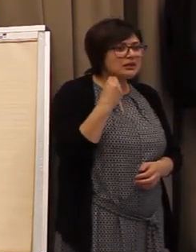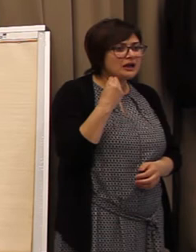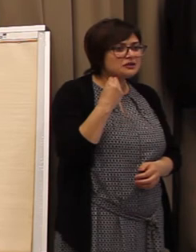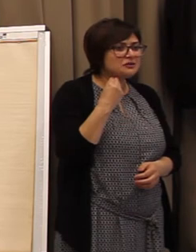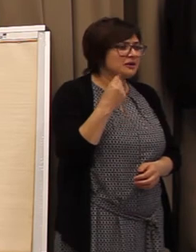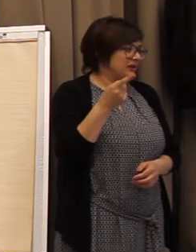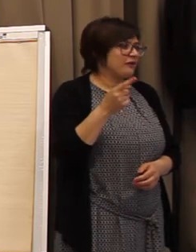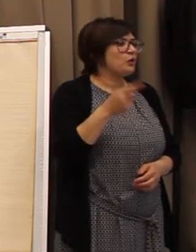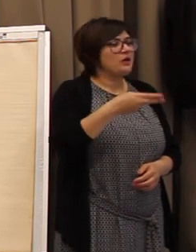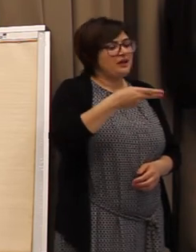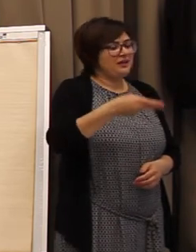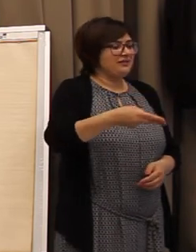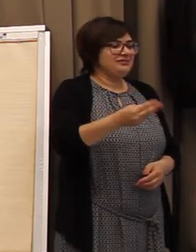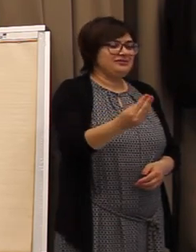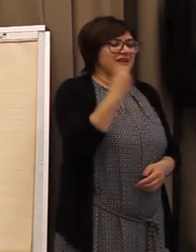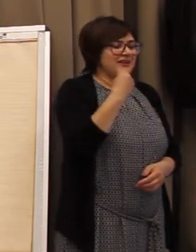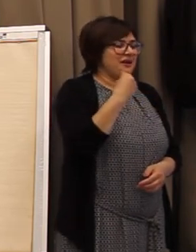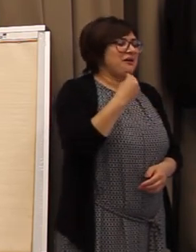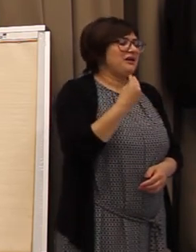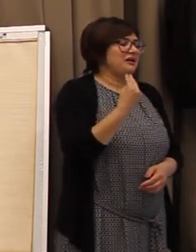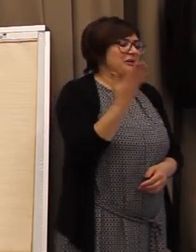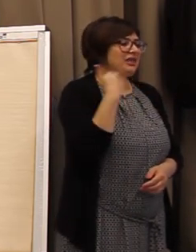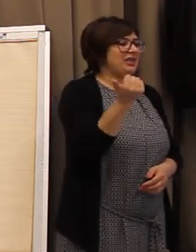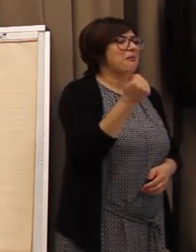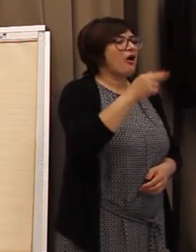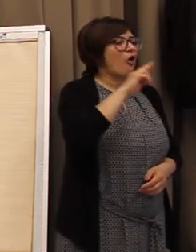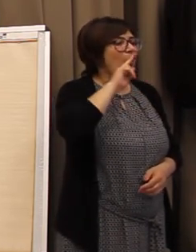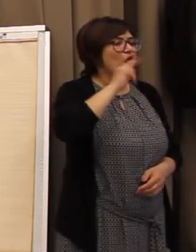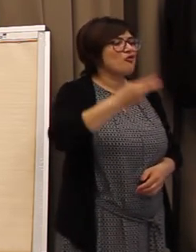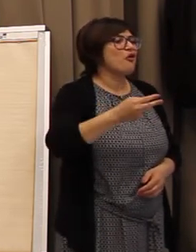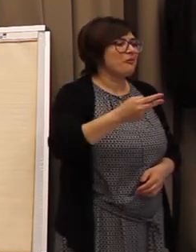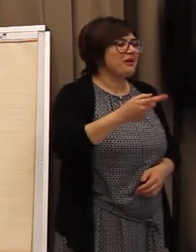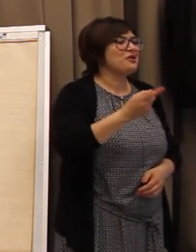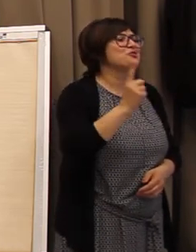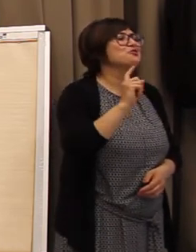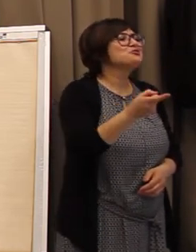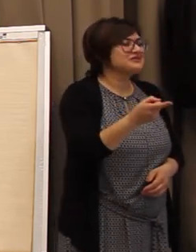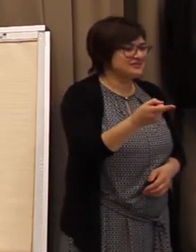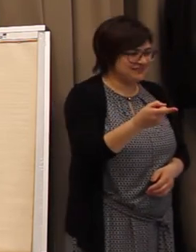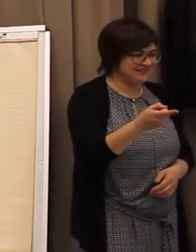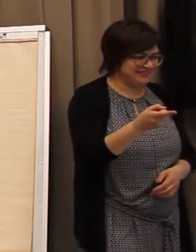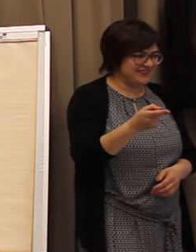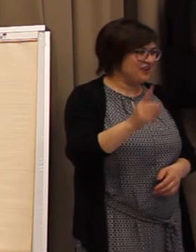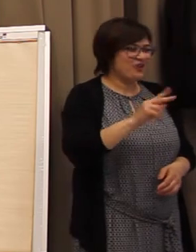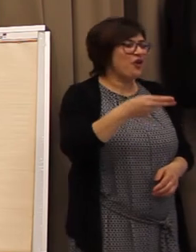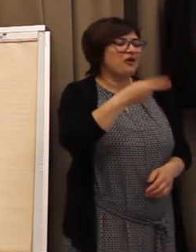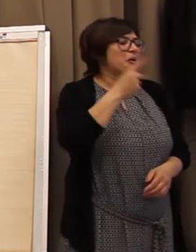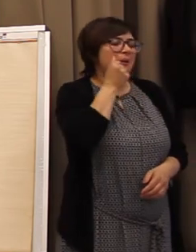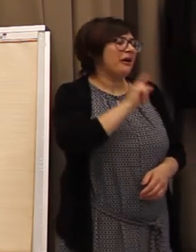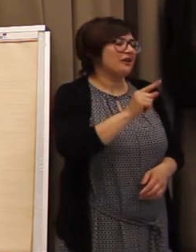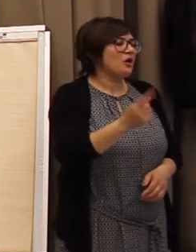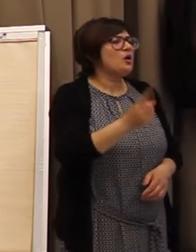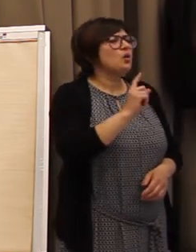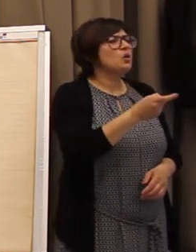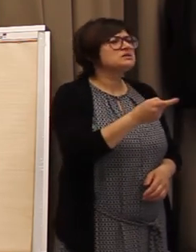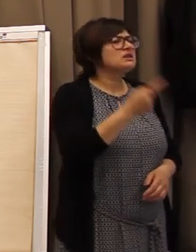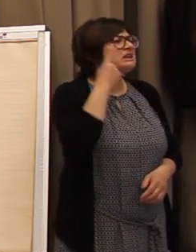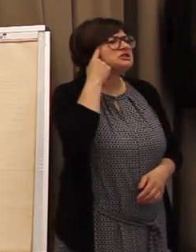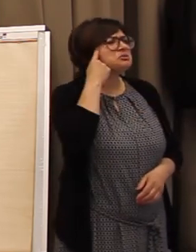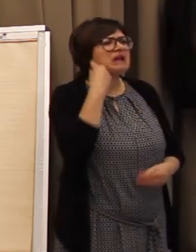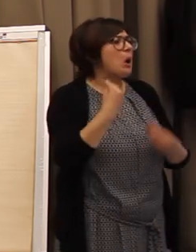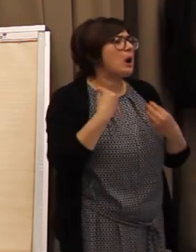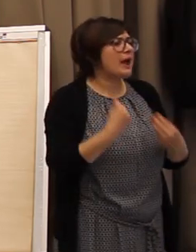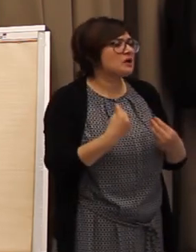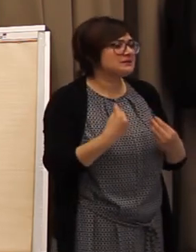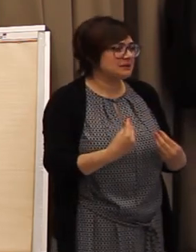dice papà? Gusti, lo chiama Gusti. Cioè lo chiama Gusti. Sì, sì. Che è il sindrome di Down? Cos'è la